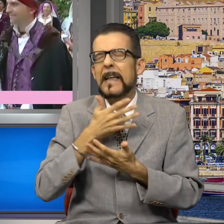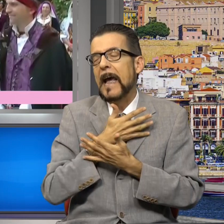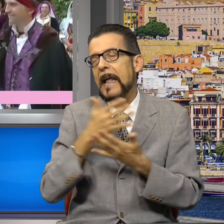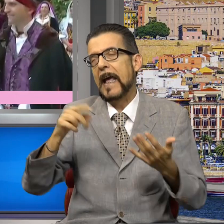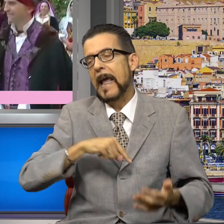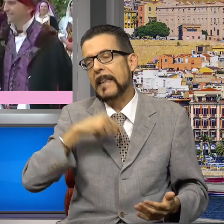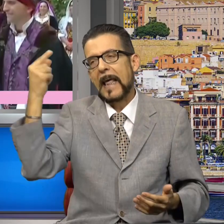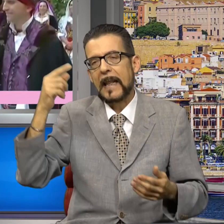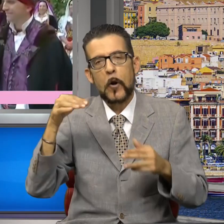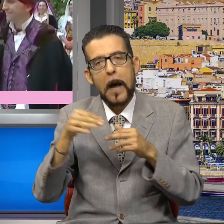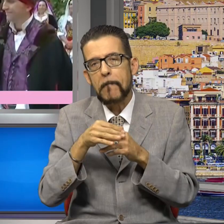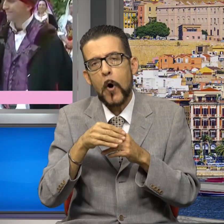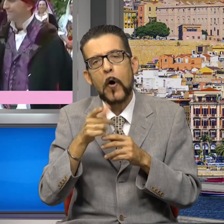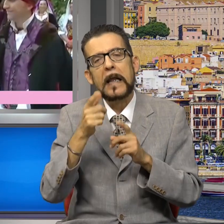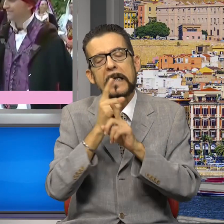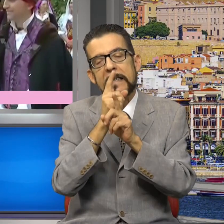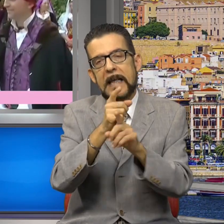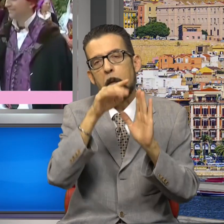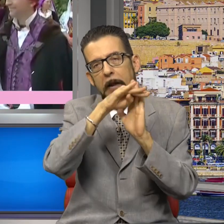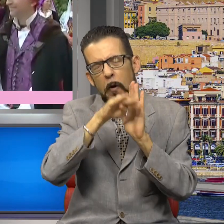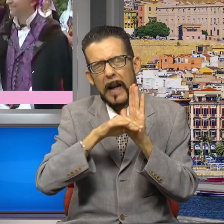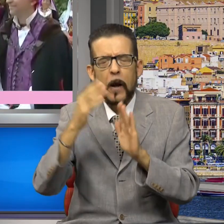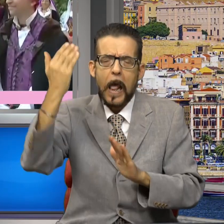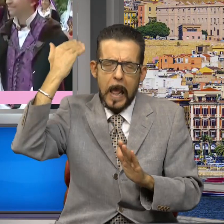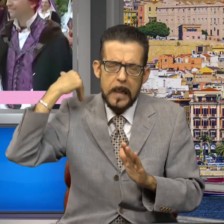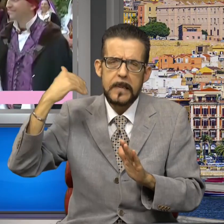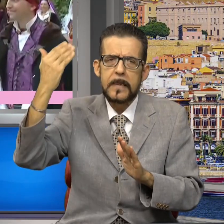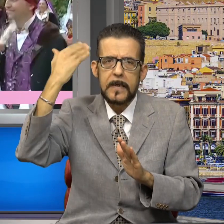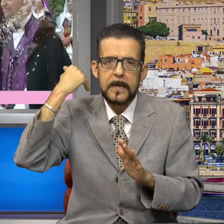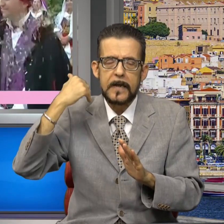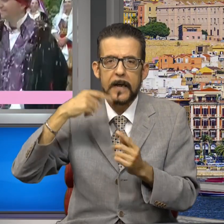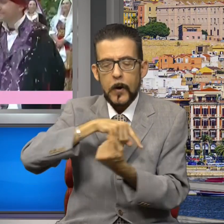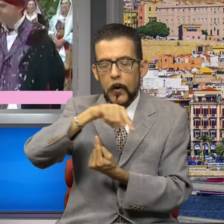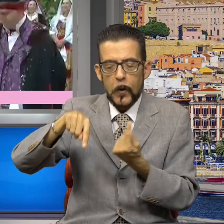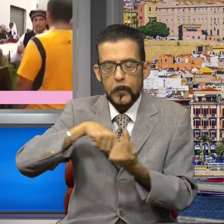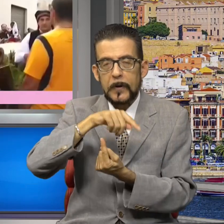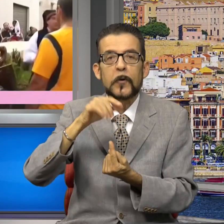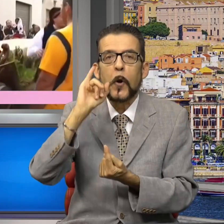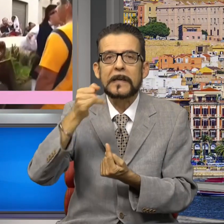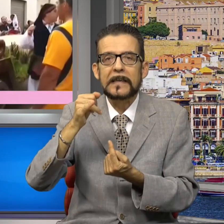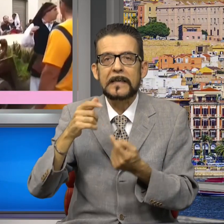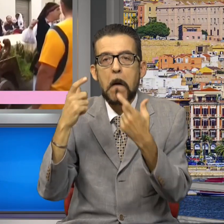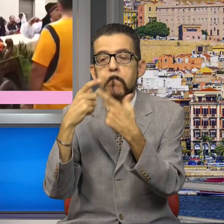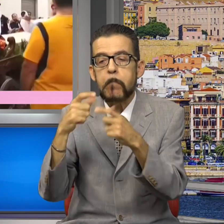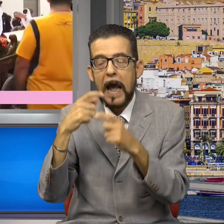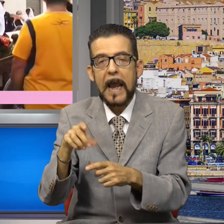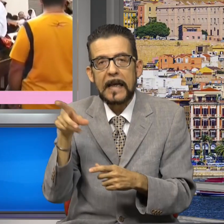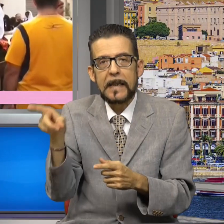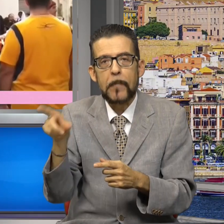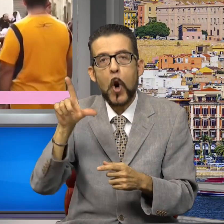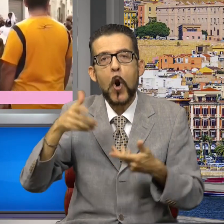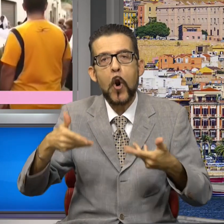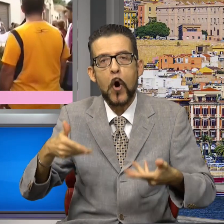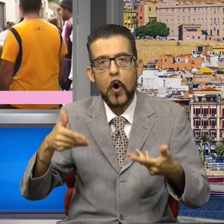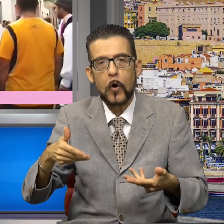secondo rituali antichi ed in abiti tradizionali. Tutto intorno al fatidico sì, il paese, lo proloco, gli organizzazioni